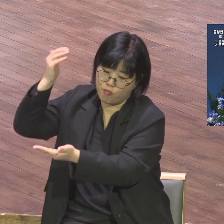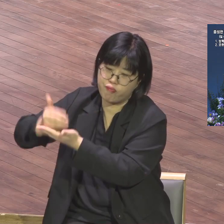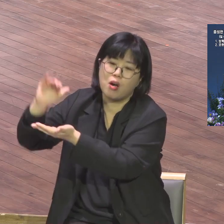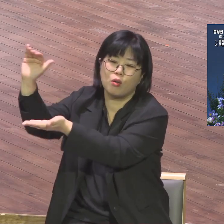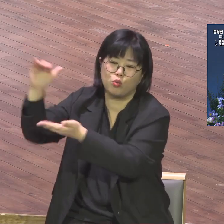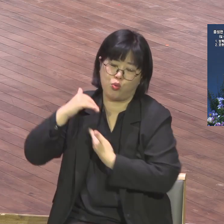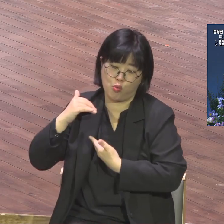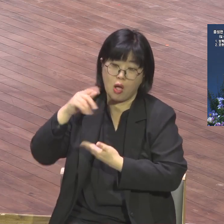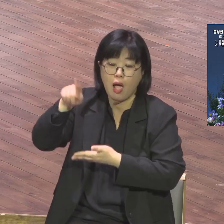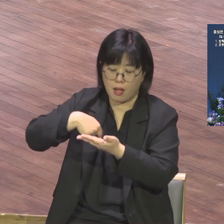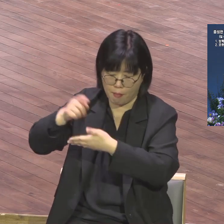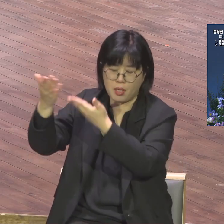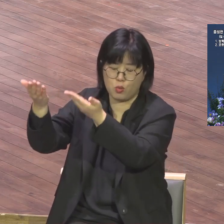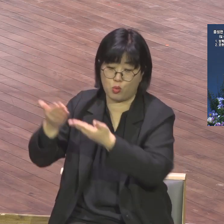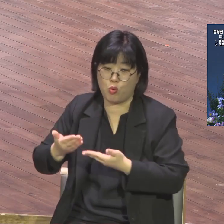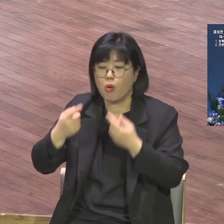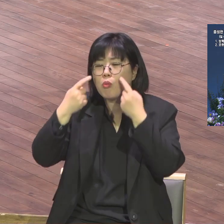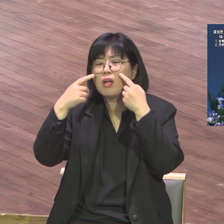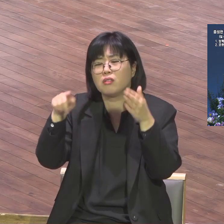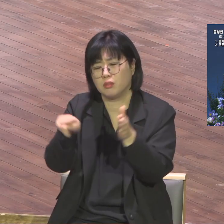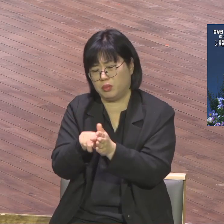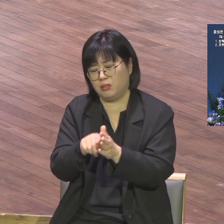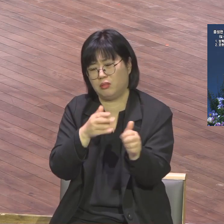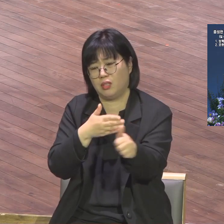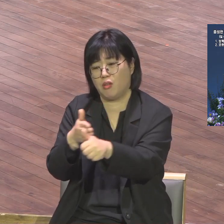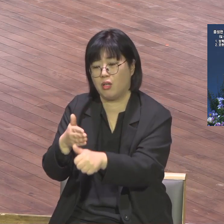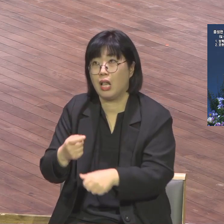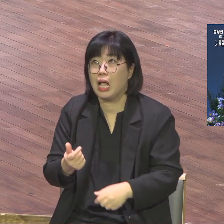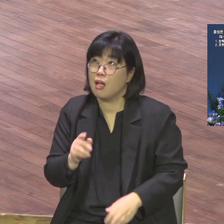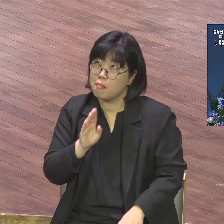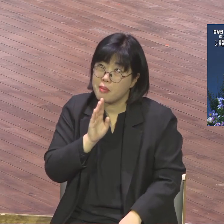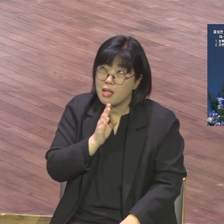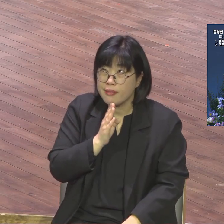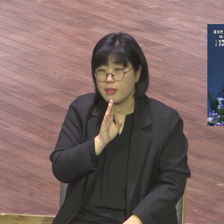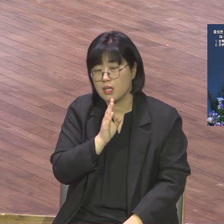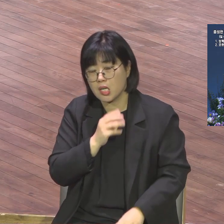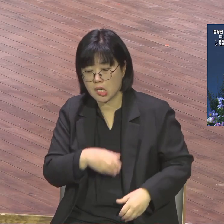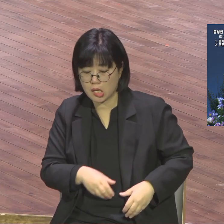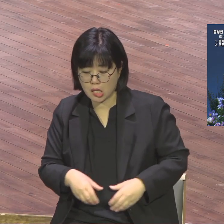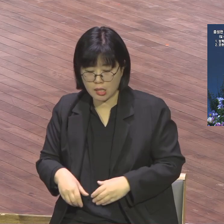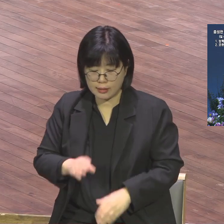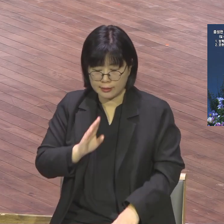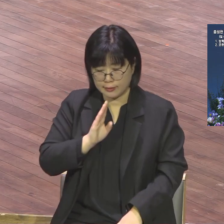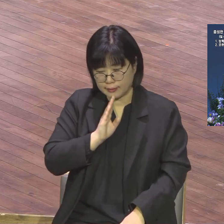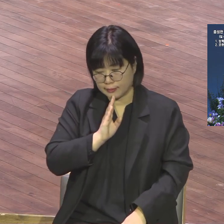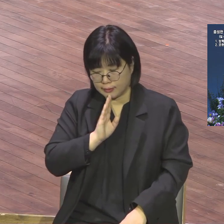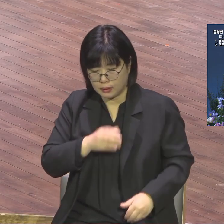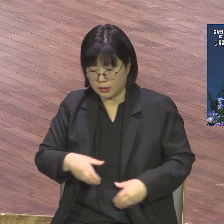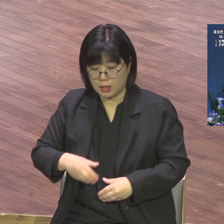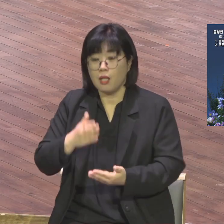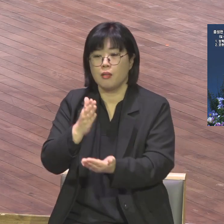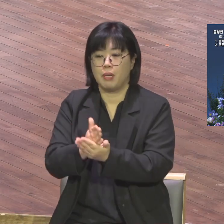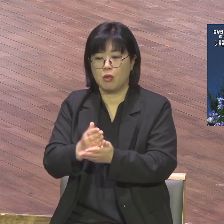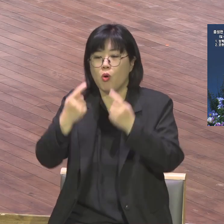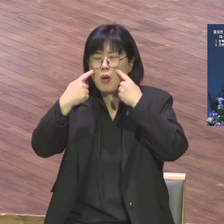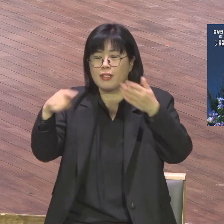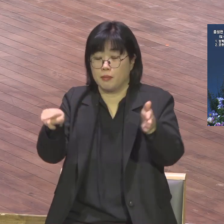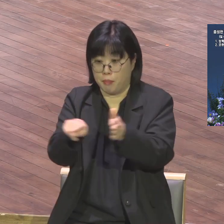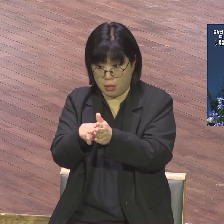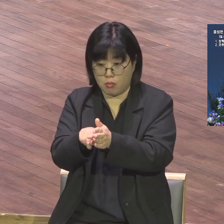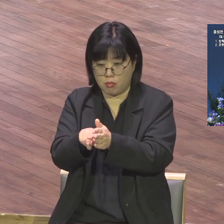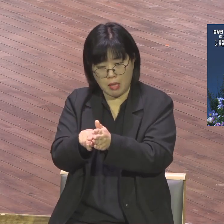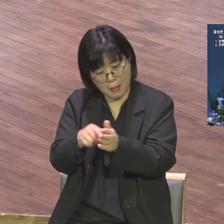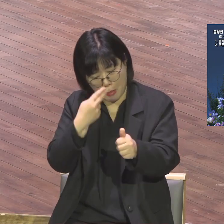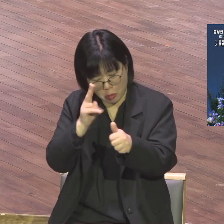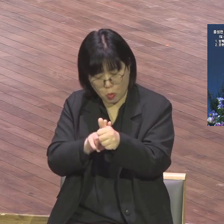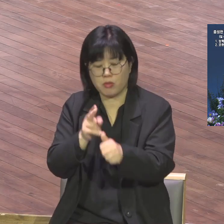좀 믿어보세요. 맨날 주저주저 하지 말고 기쁨과 감격 속에. 그래서 저는 그렇게 생각합니다.